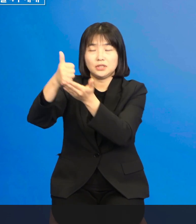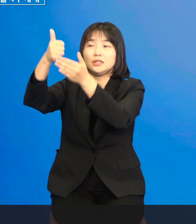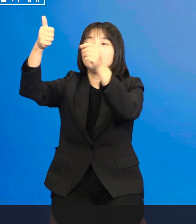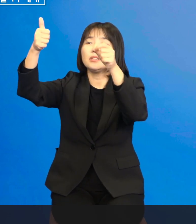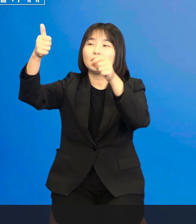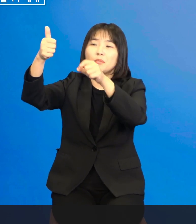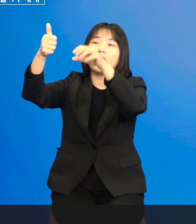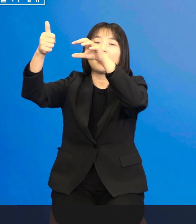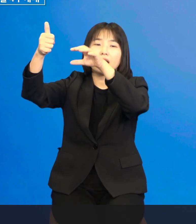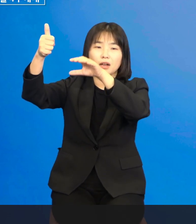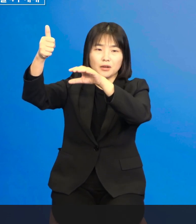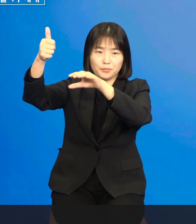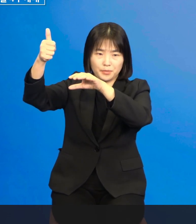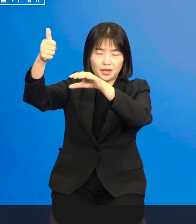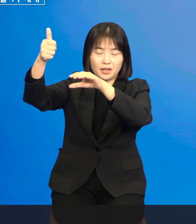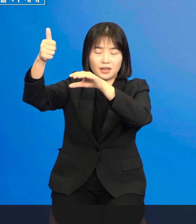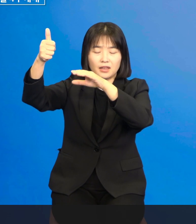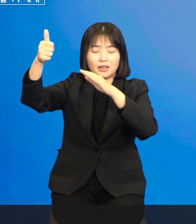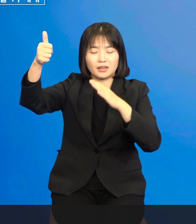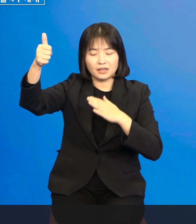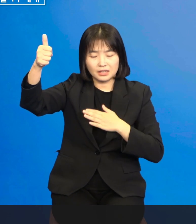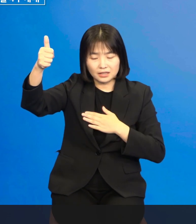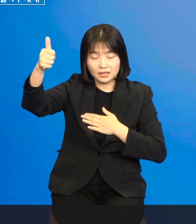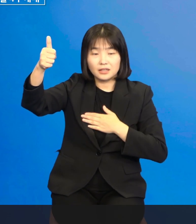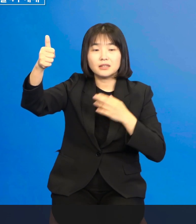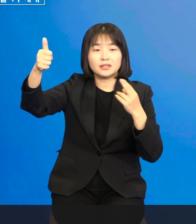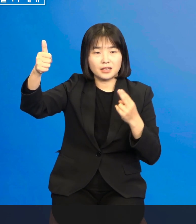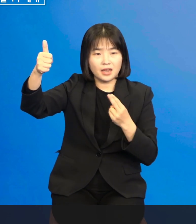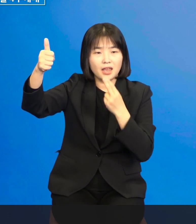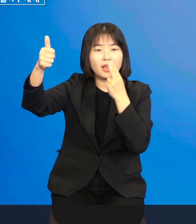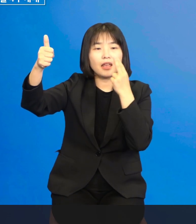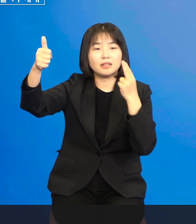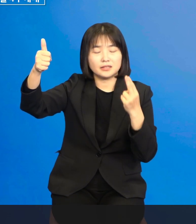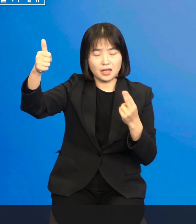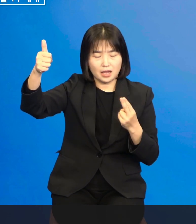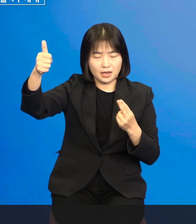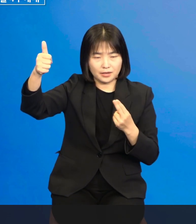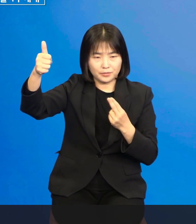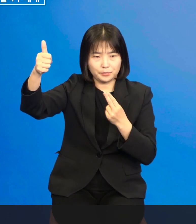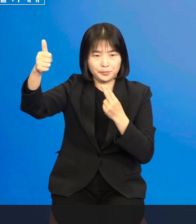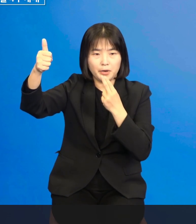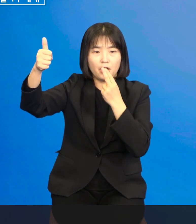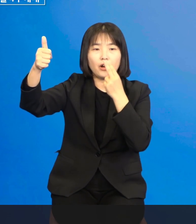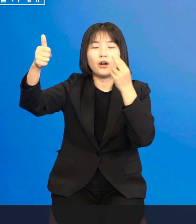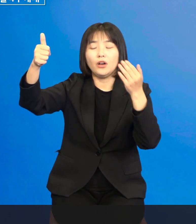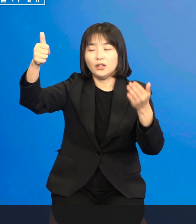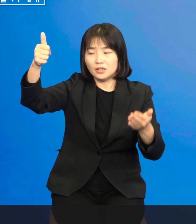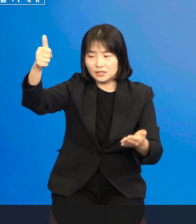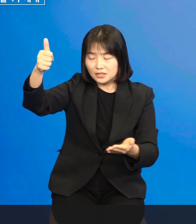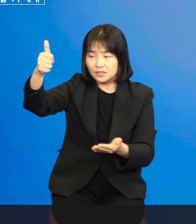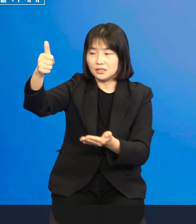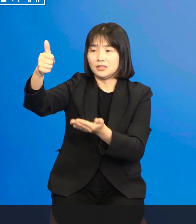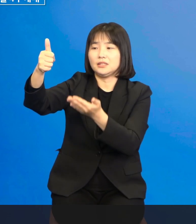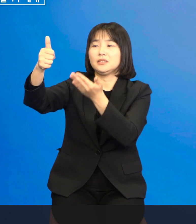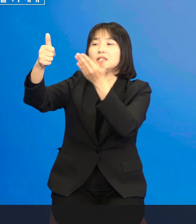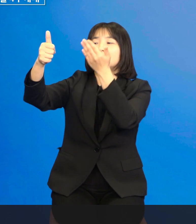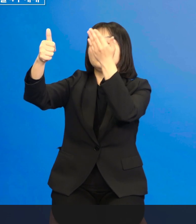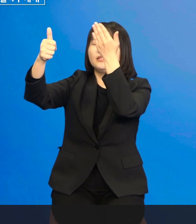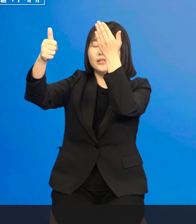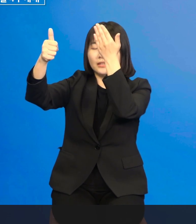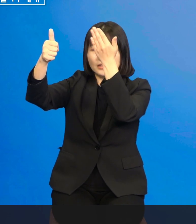주님 앞에 내 생명